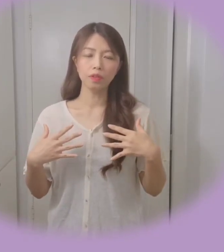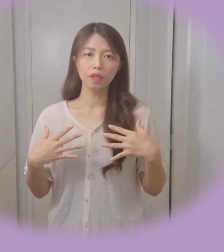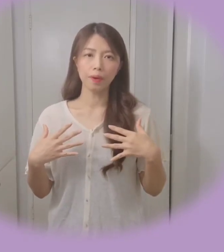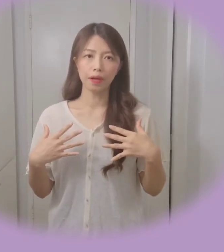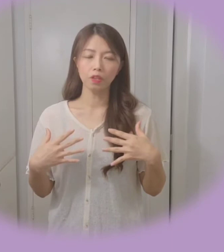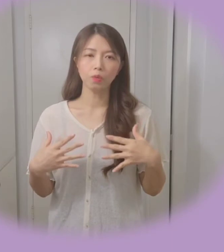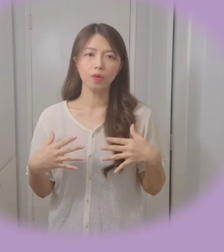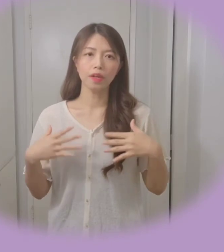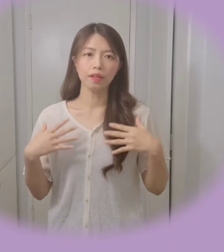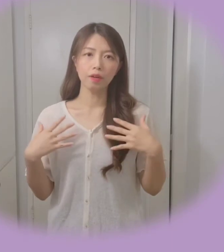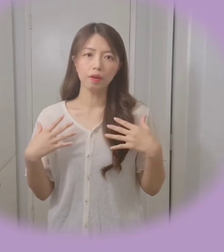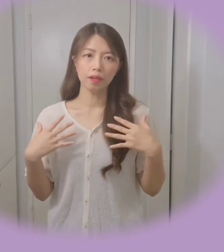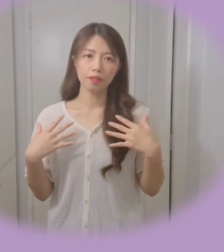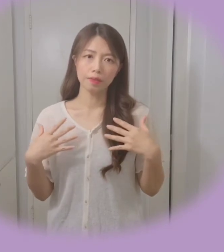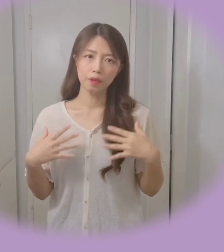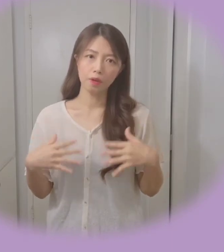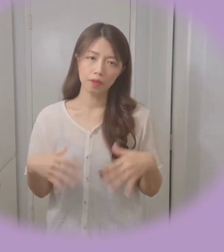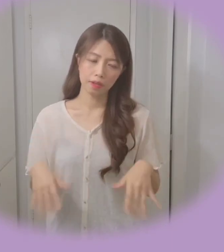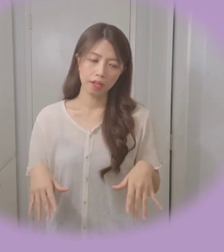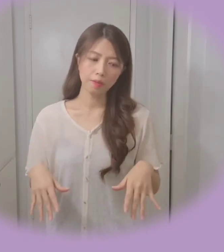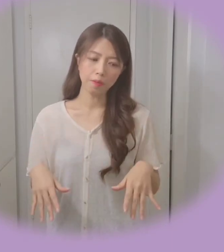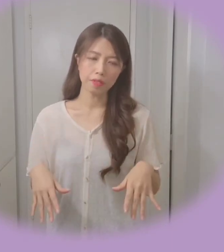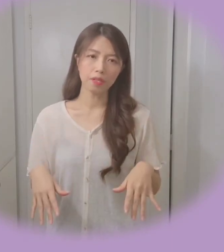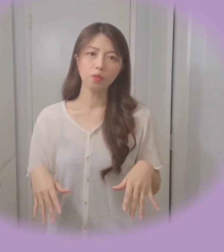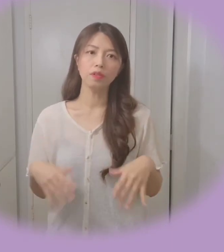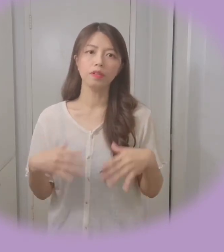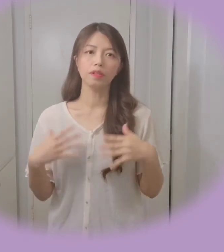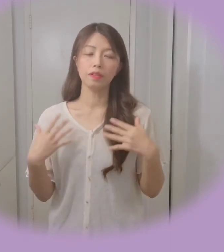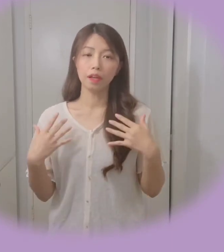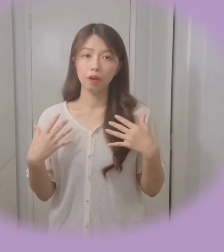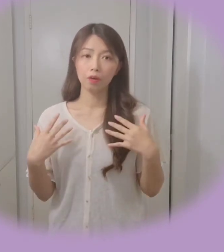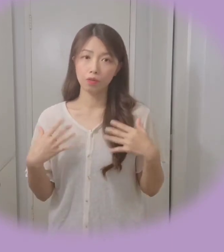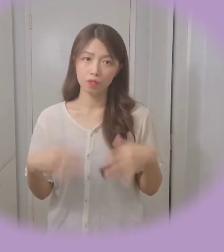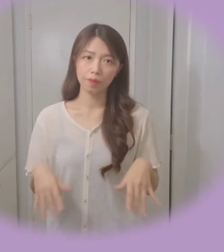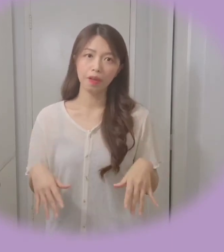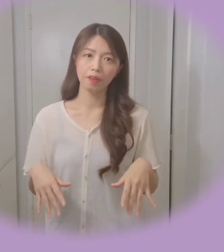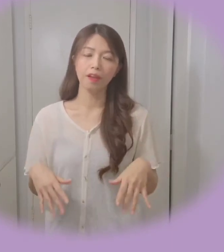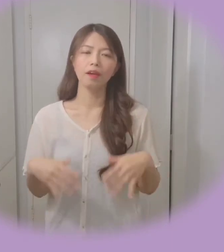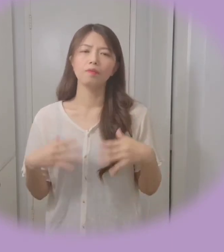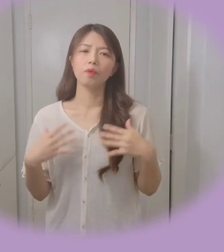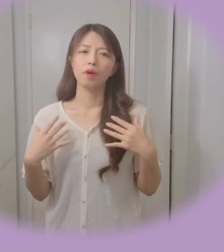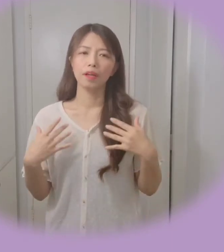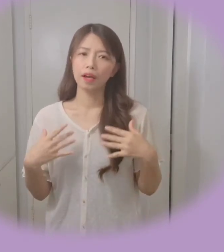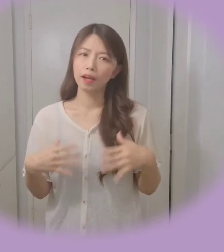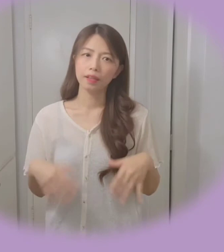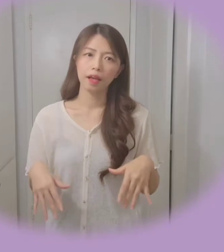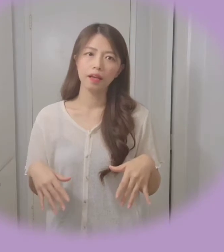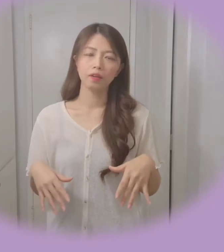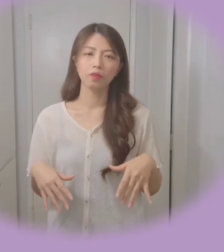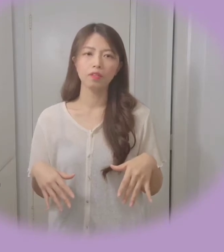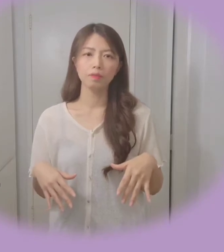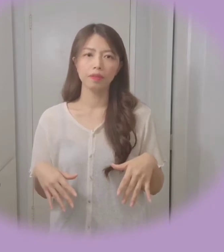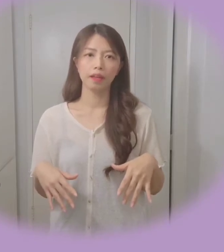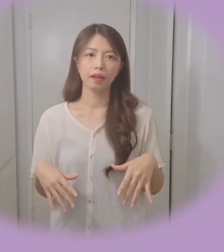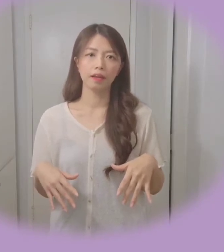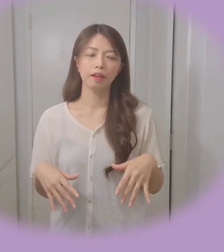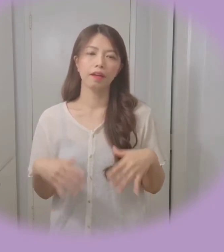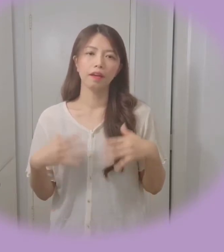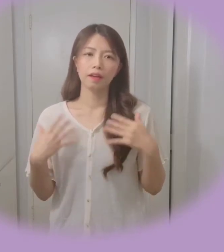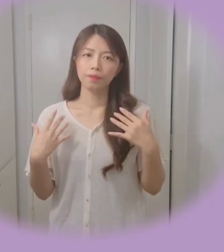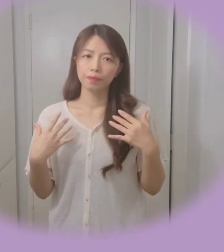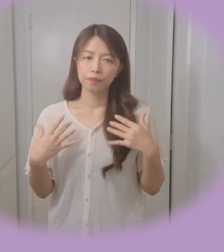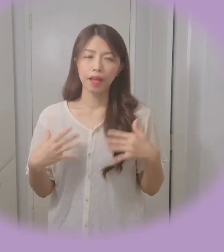이렇게 손등이 바깥으로 보이게 해서 가슴에서 이렇게 힘없이 손을 내려주시면 뭔가 약하다 이런